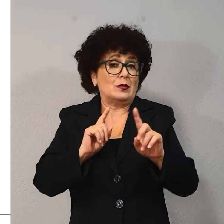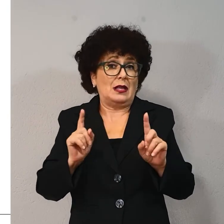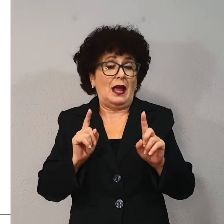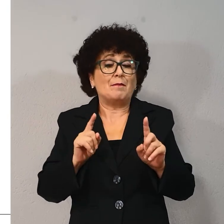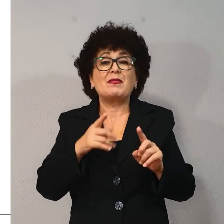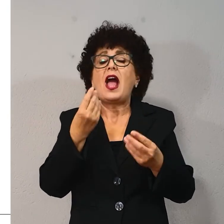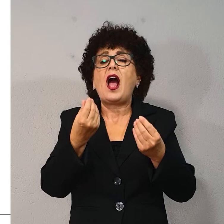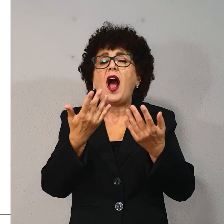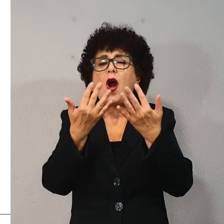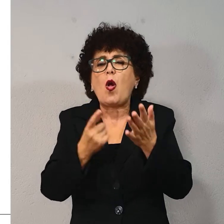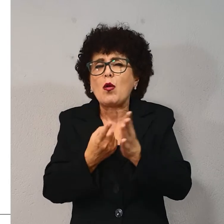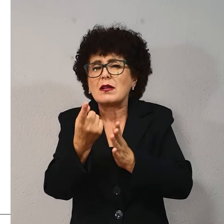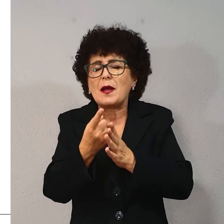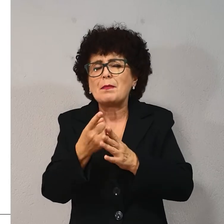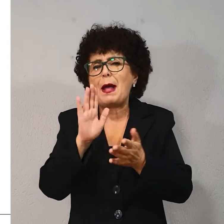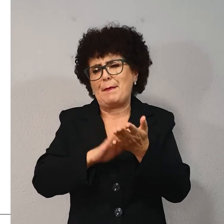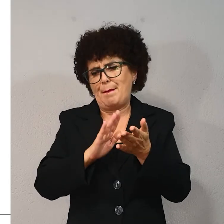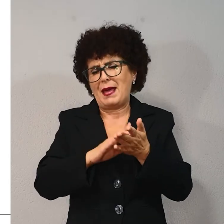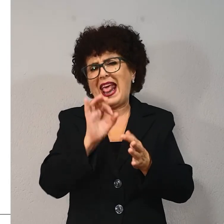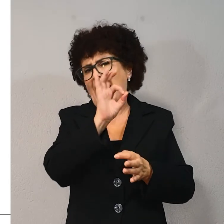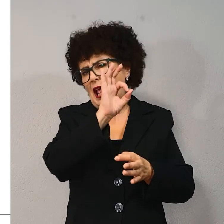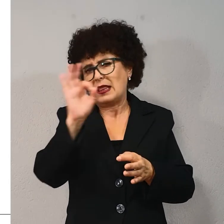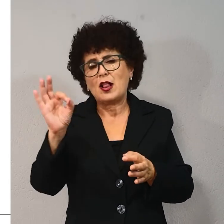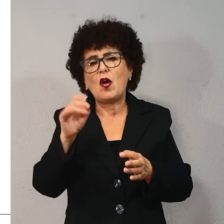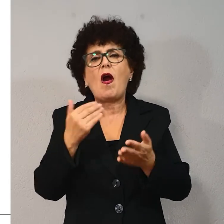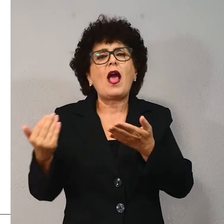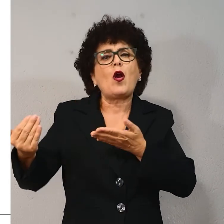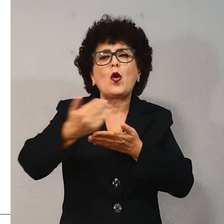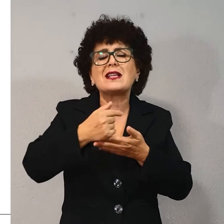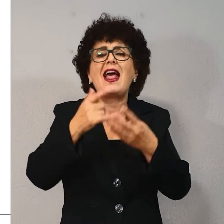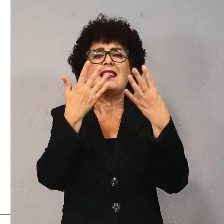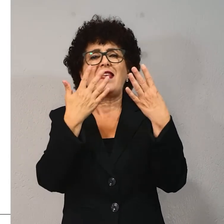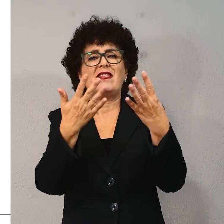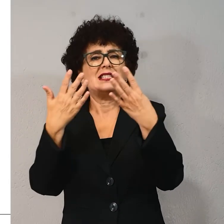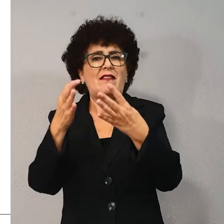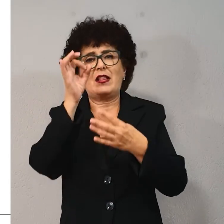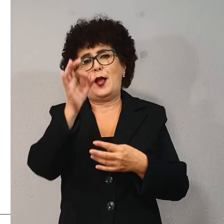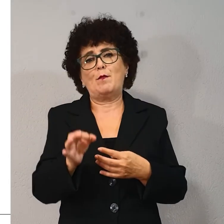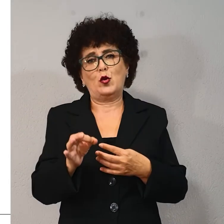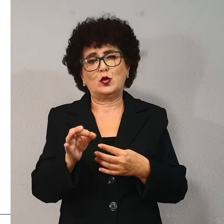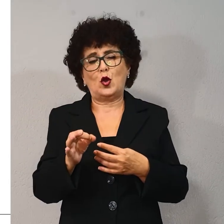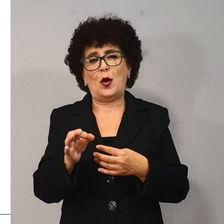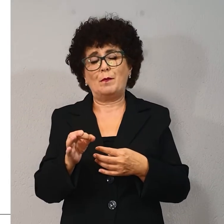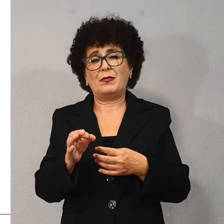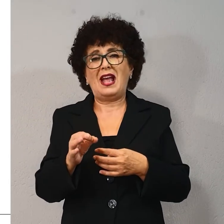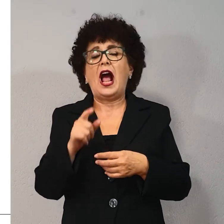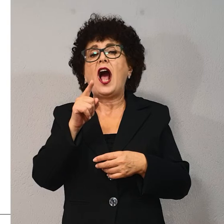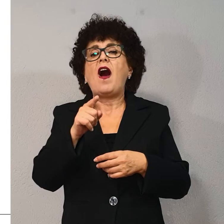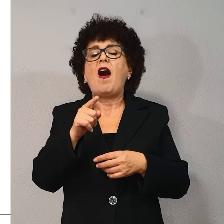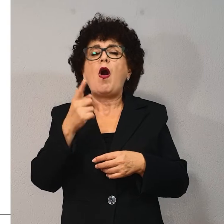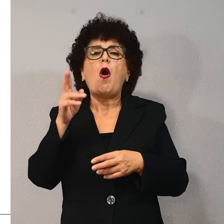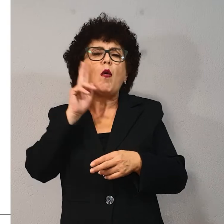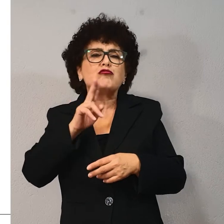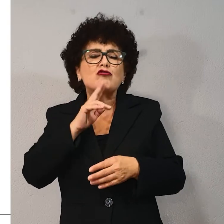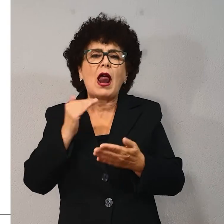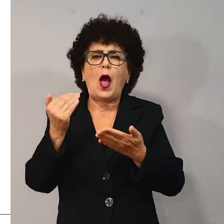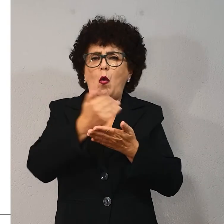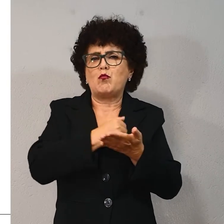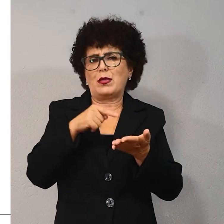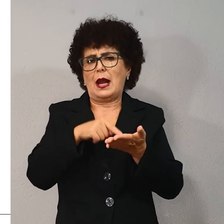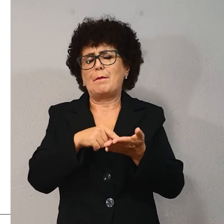Ефикасност. При идеална употреба ефикасноста е 99%, но при вообичаена